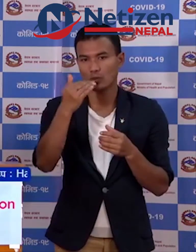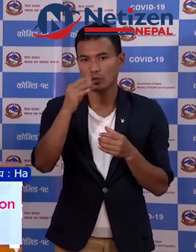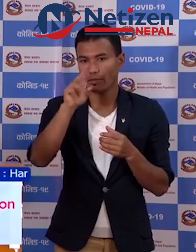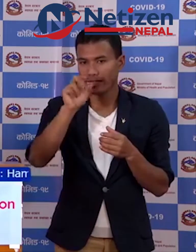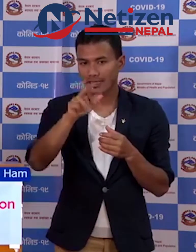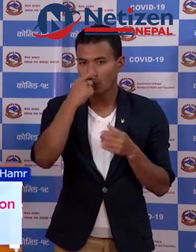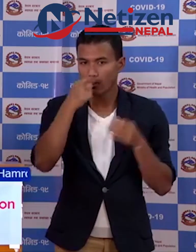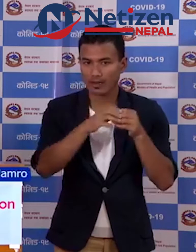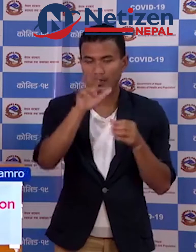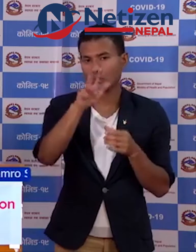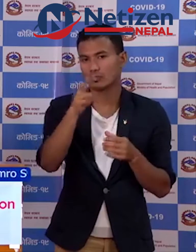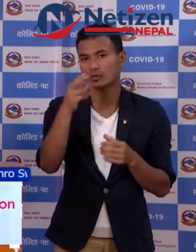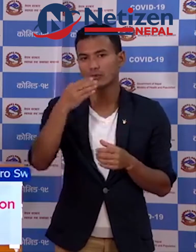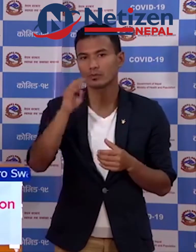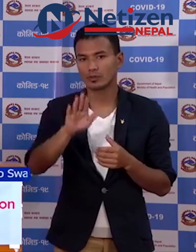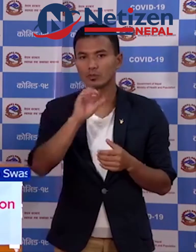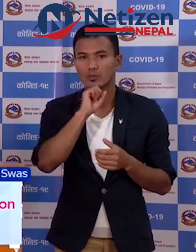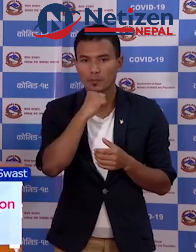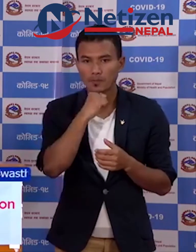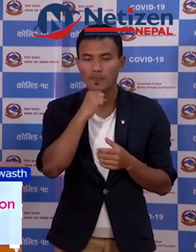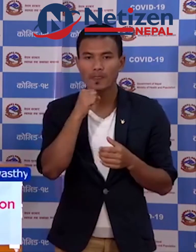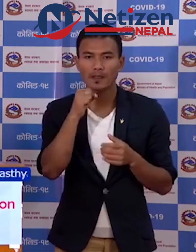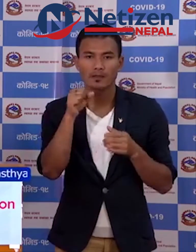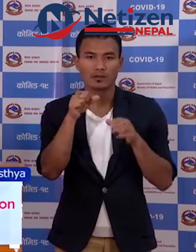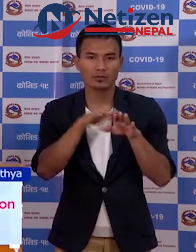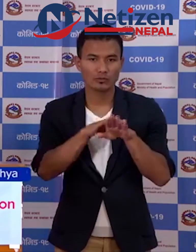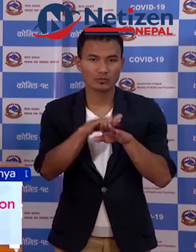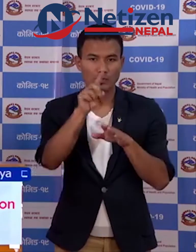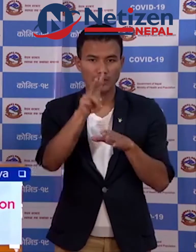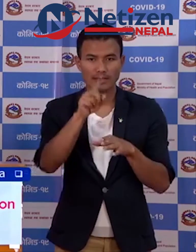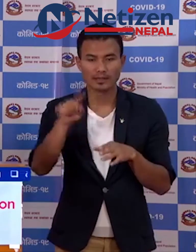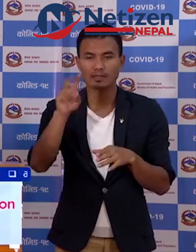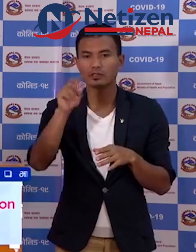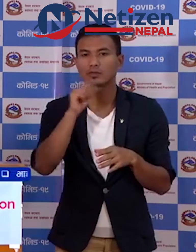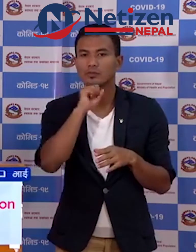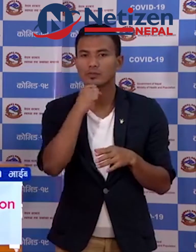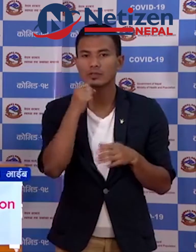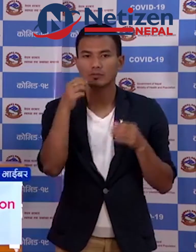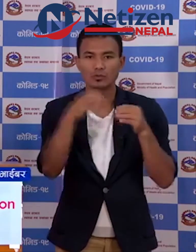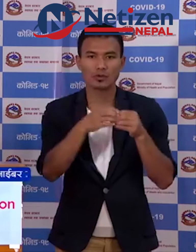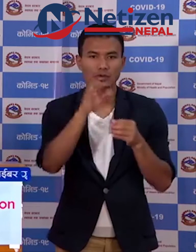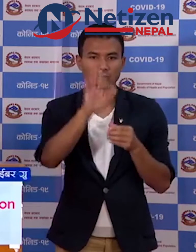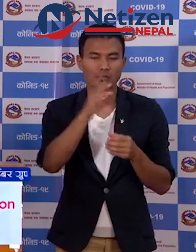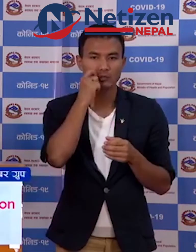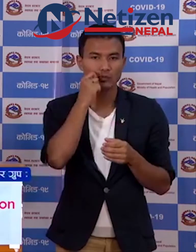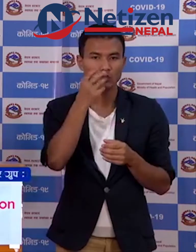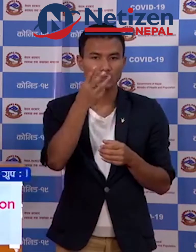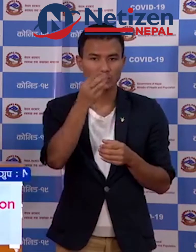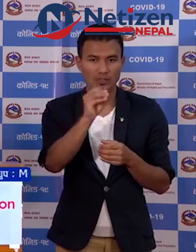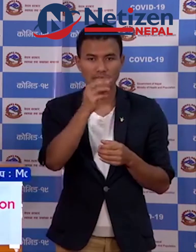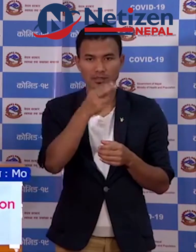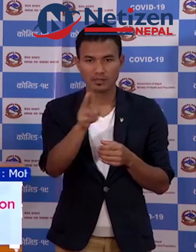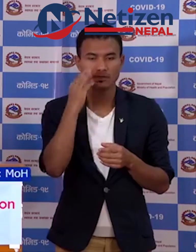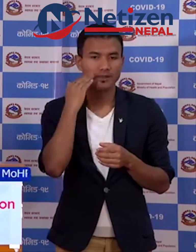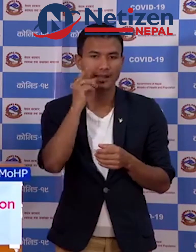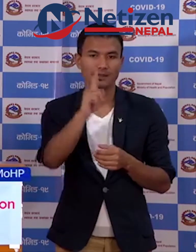जना हुनुहुन्छ र उमेर चाहिँ 12-36 वर्षको हुनुहुन्छ, त्यसमध्ये पुरुष 30 जना